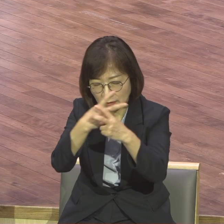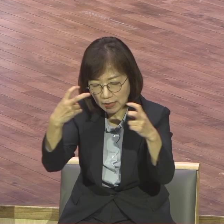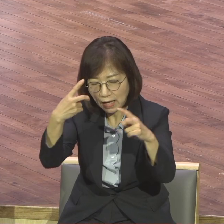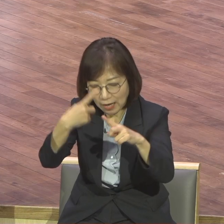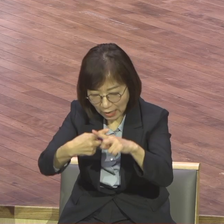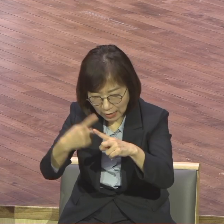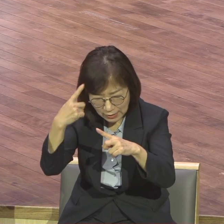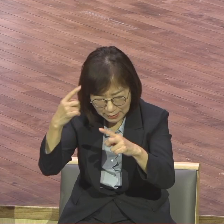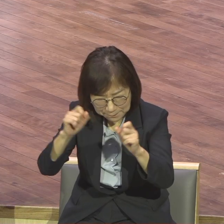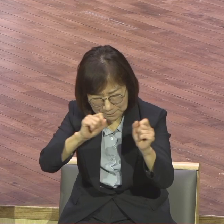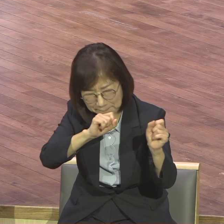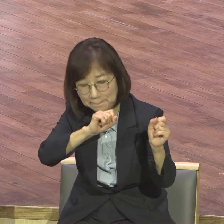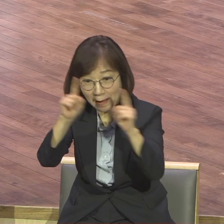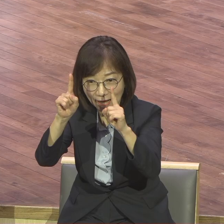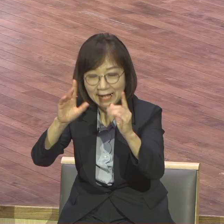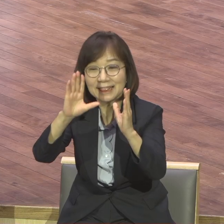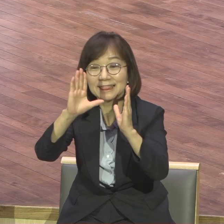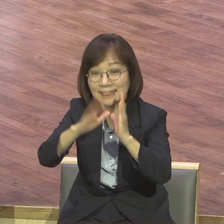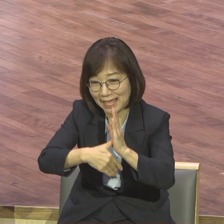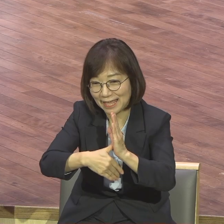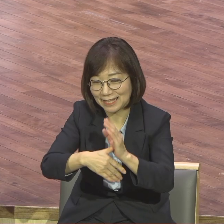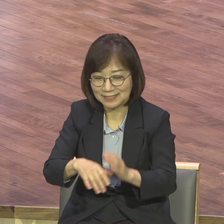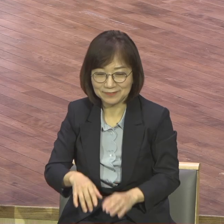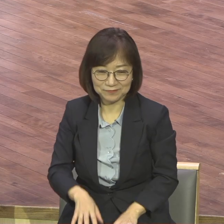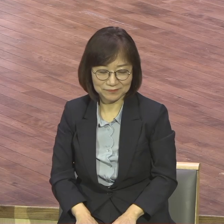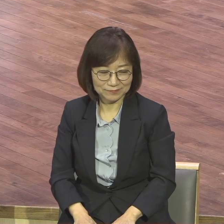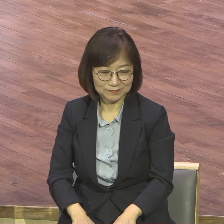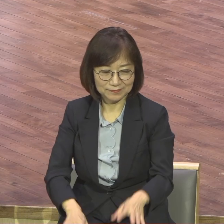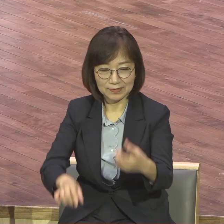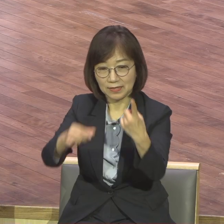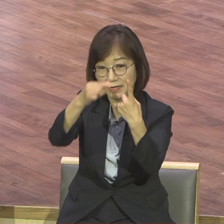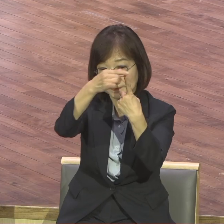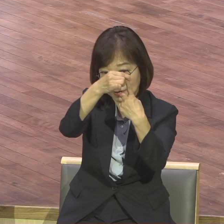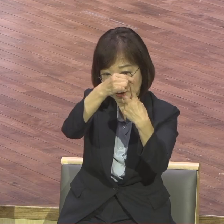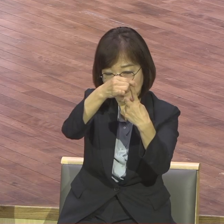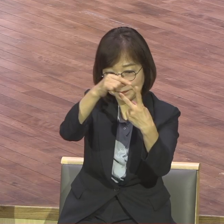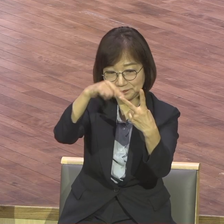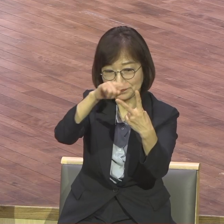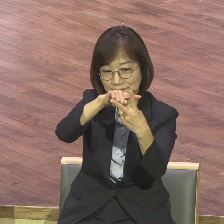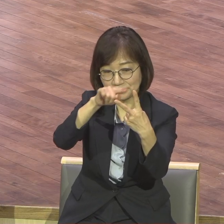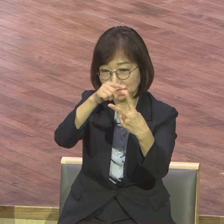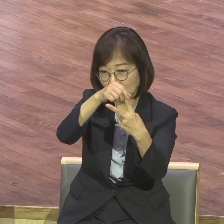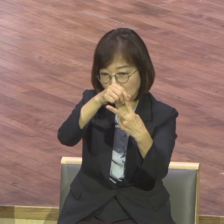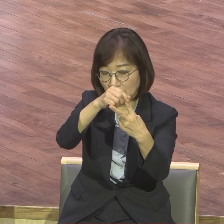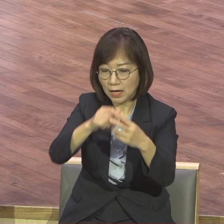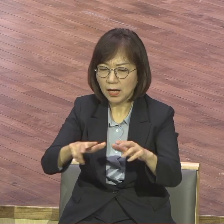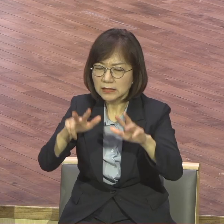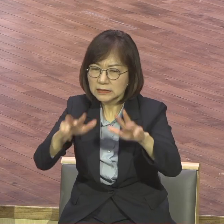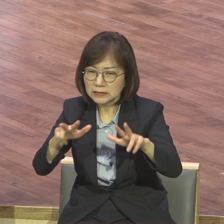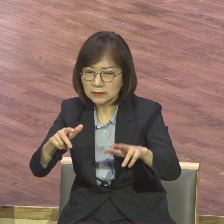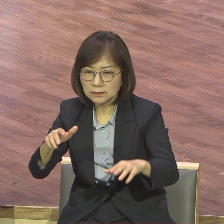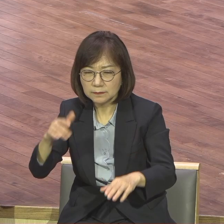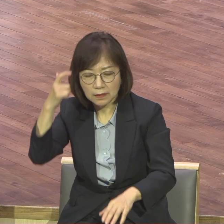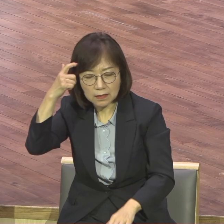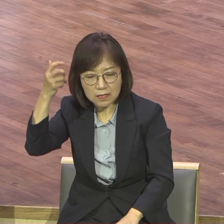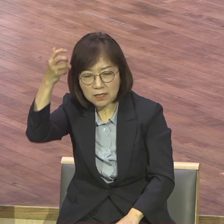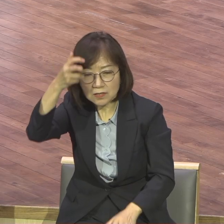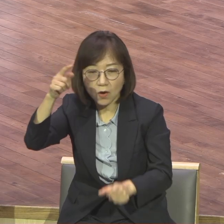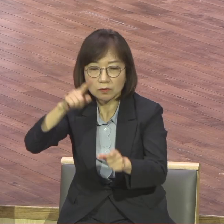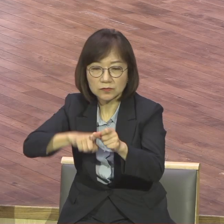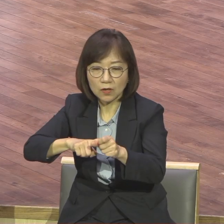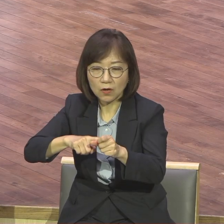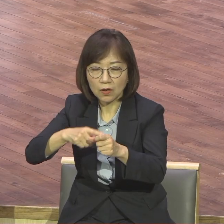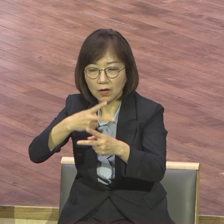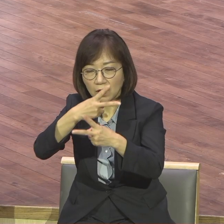두 가지 영적 교훈을 줍니다. 하나는 지금 시대에 우리를 영적으로 잠들게 하는 유혹들이